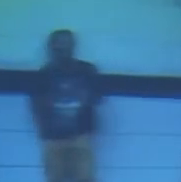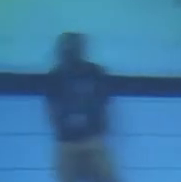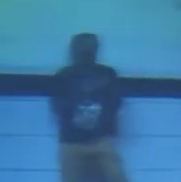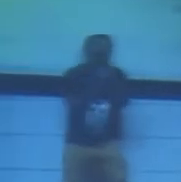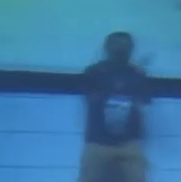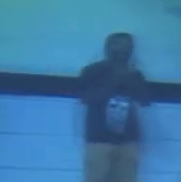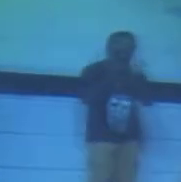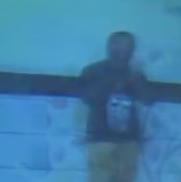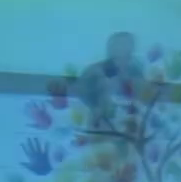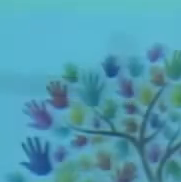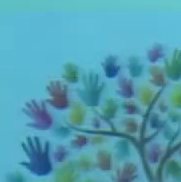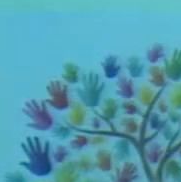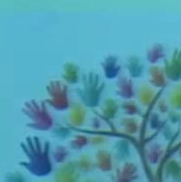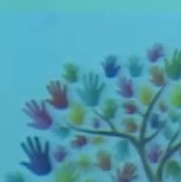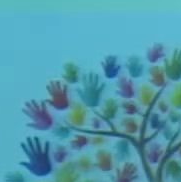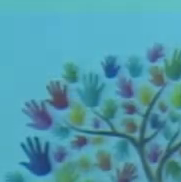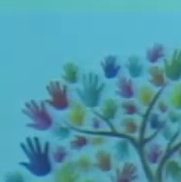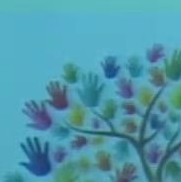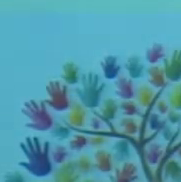Tá bom? Pode pausar, por favor?